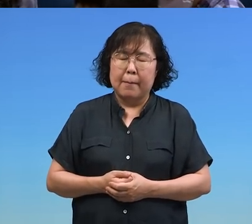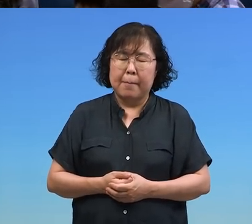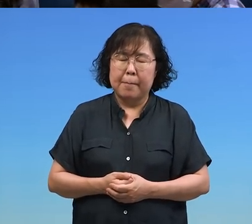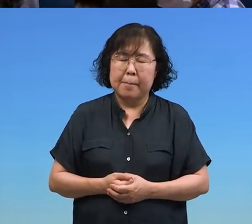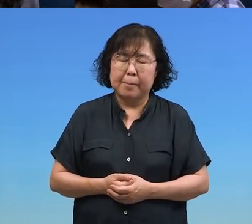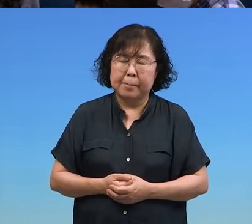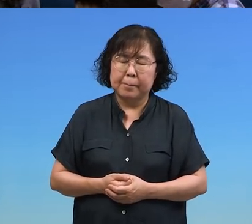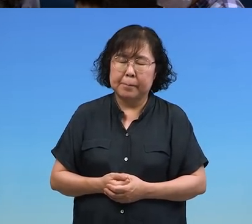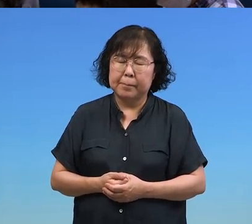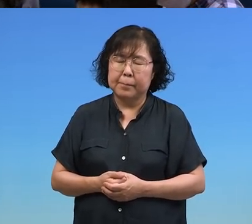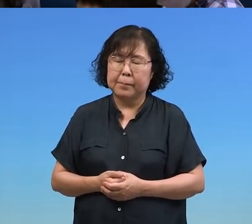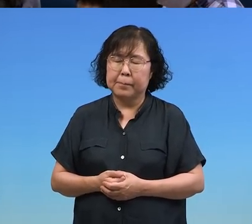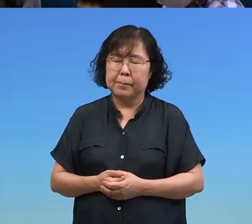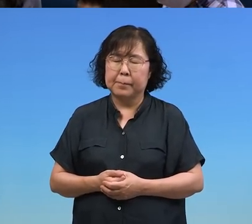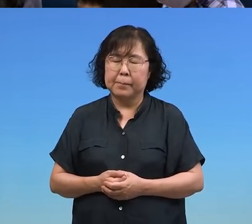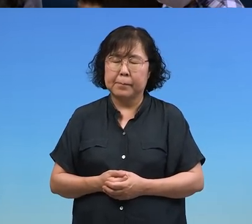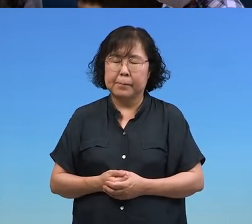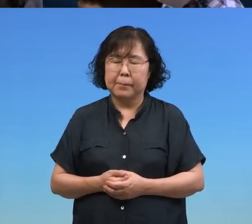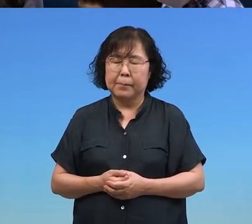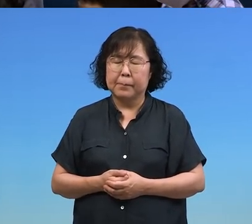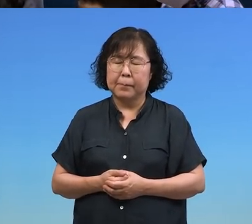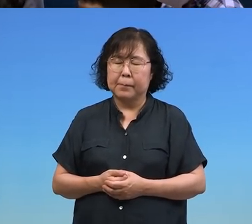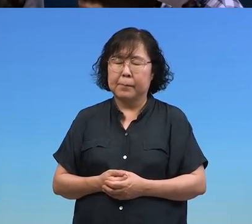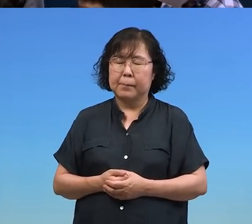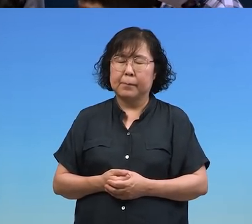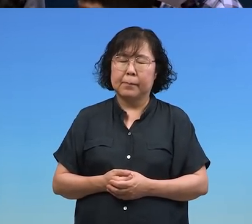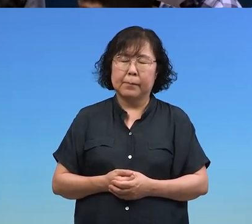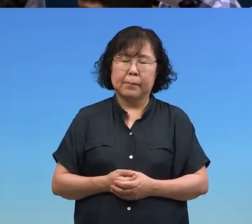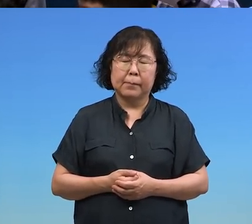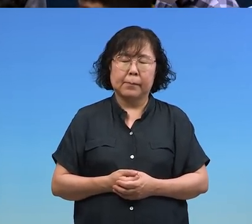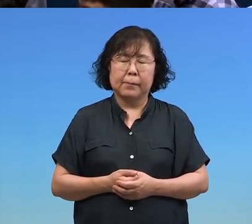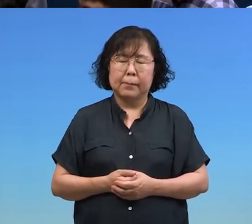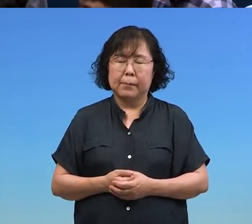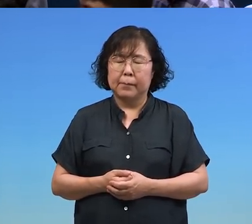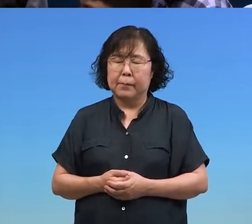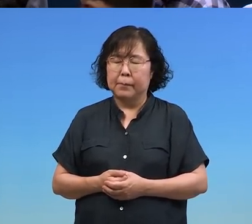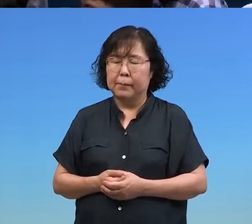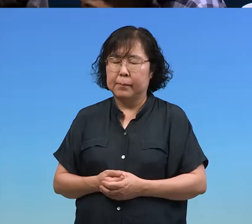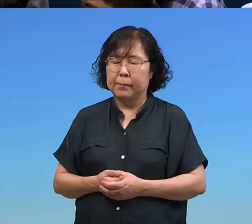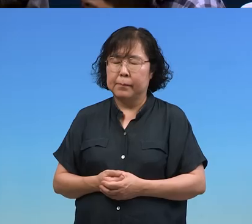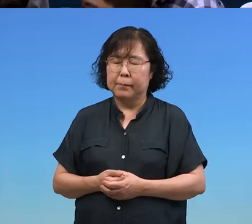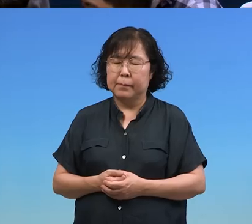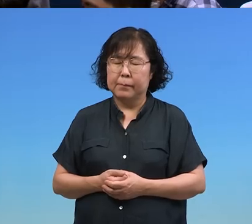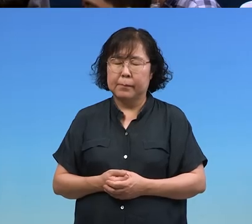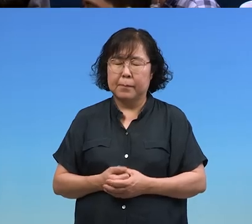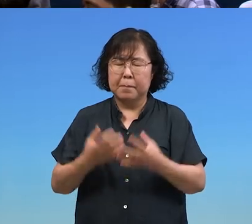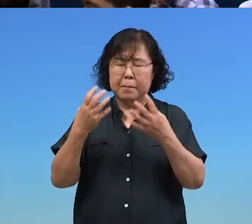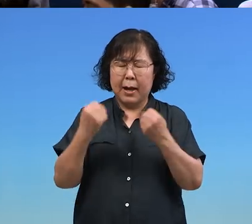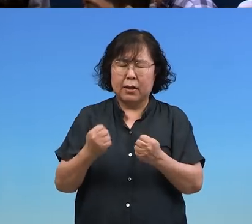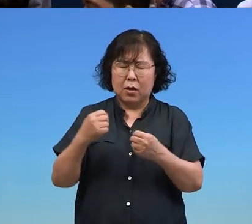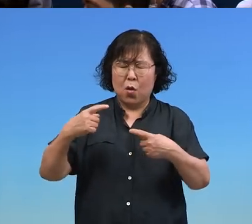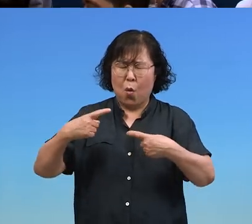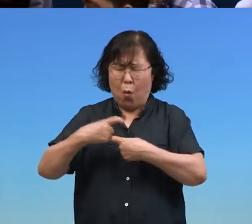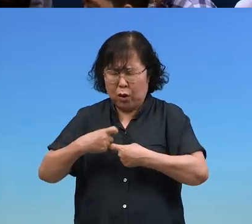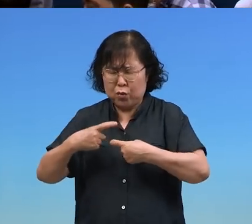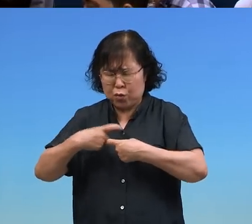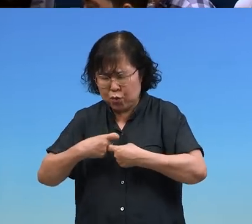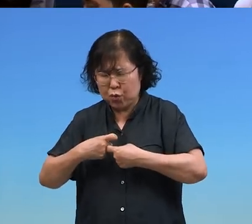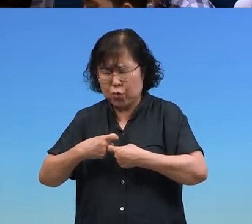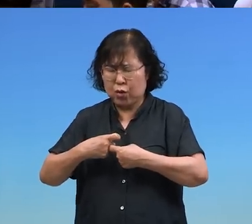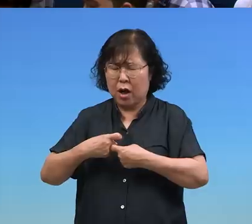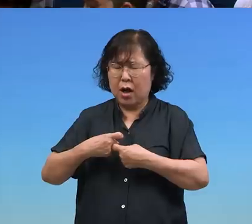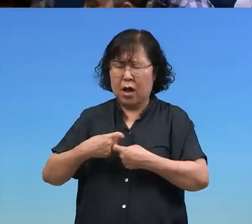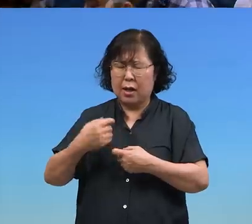주시옵소서 수많은 천들과 수많은 천들과 고맙게 하나님